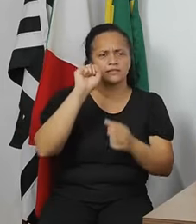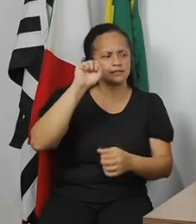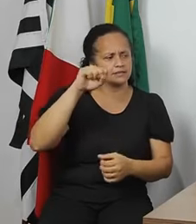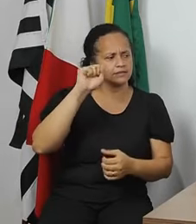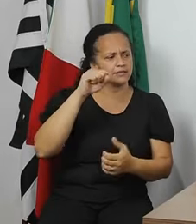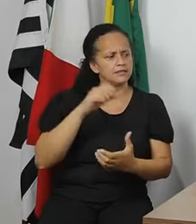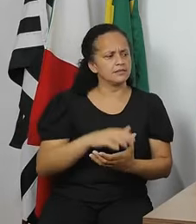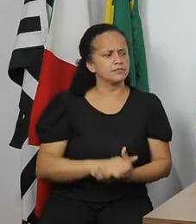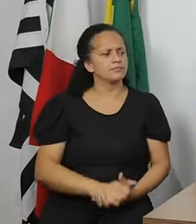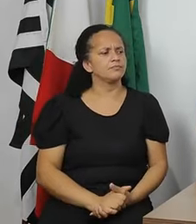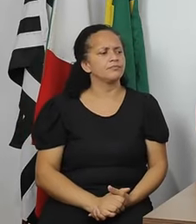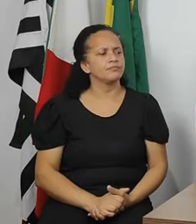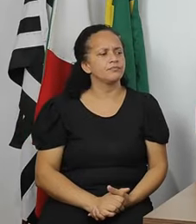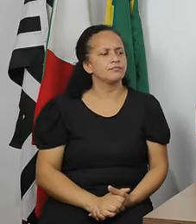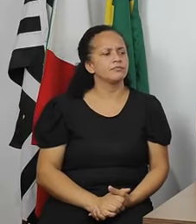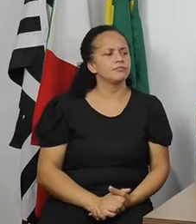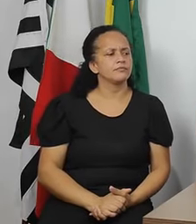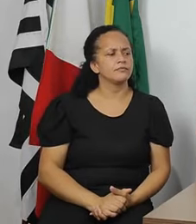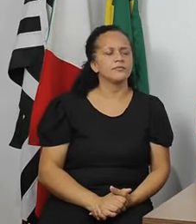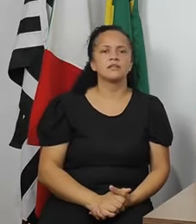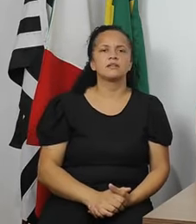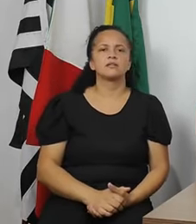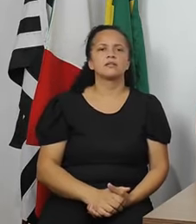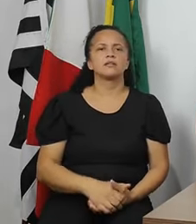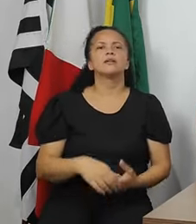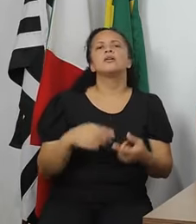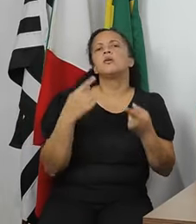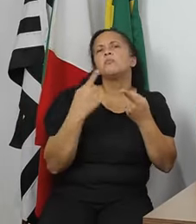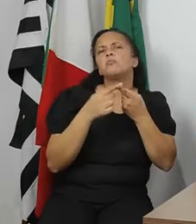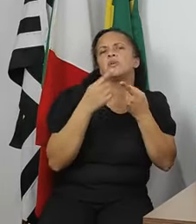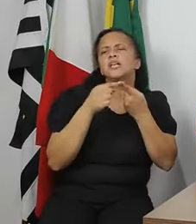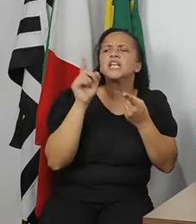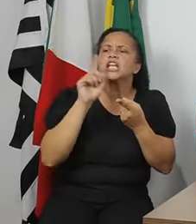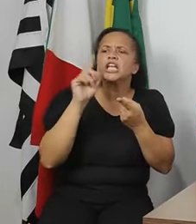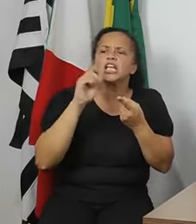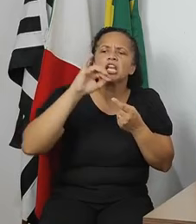o porquê não jejuar? Né? Além dos benefícios, acho que